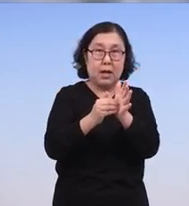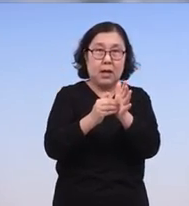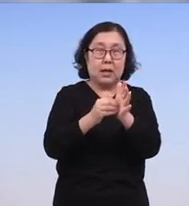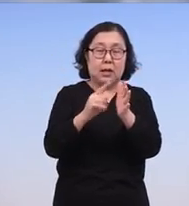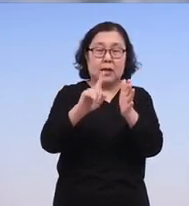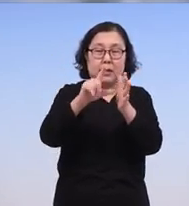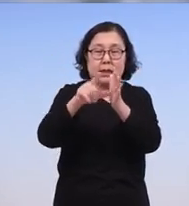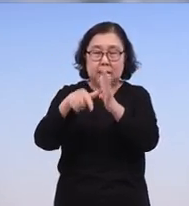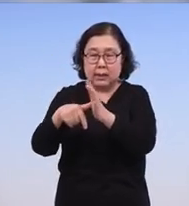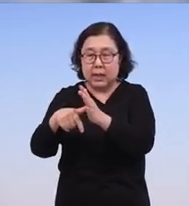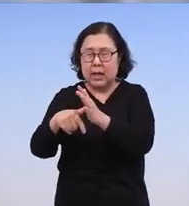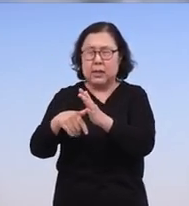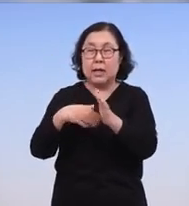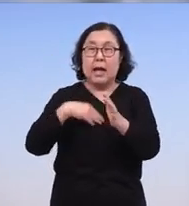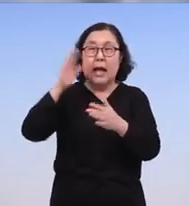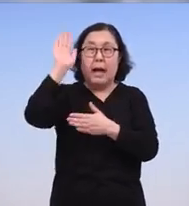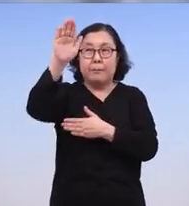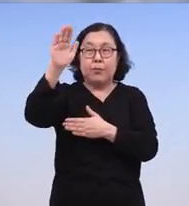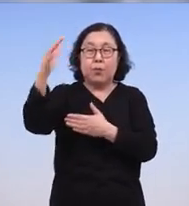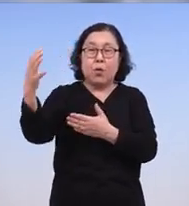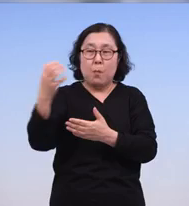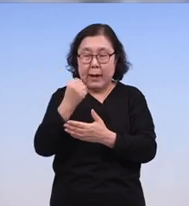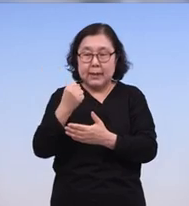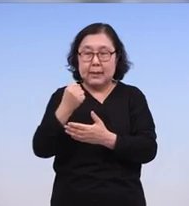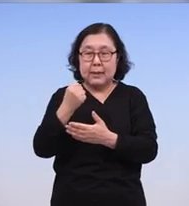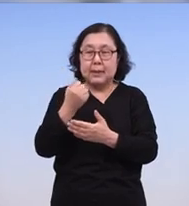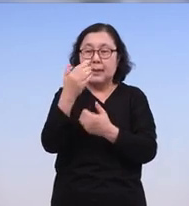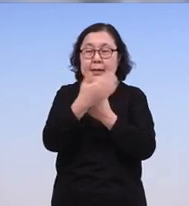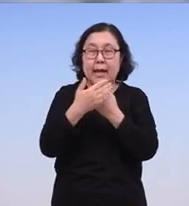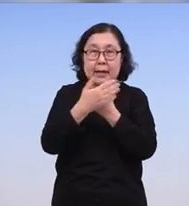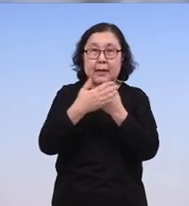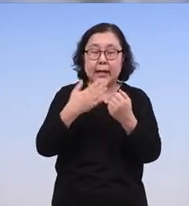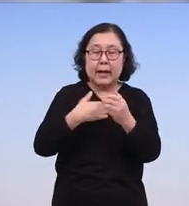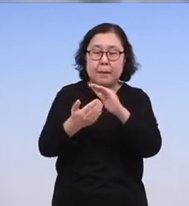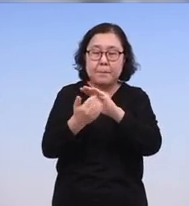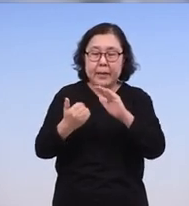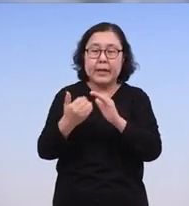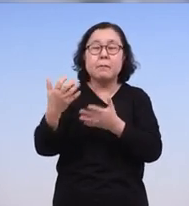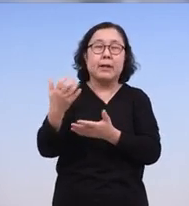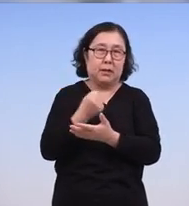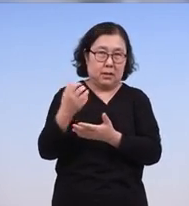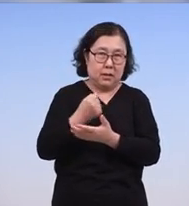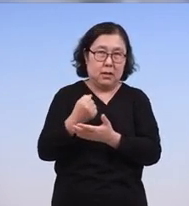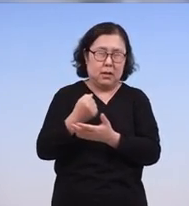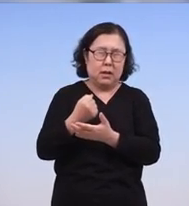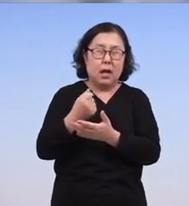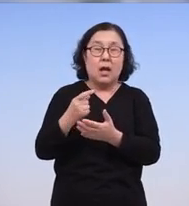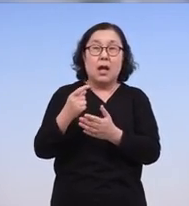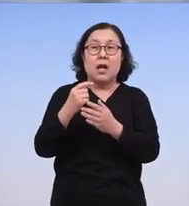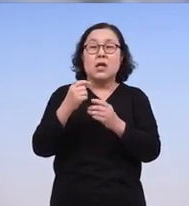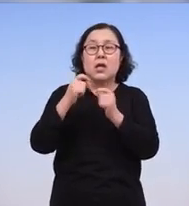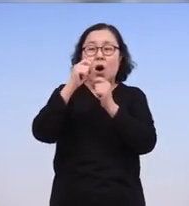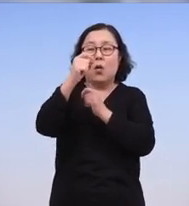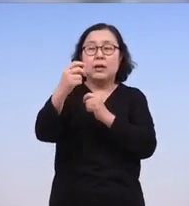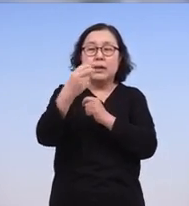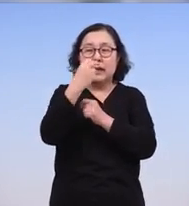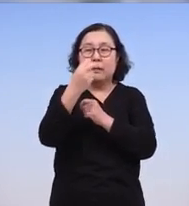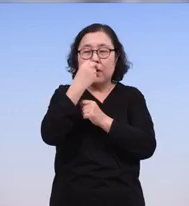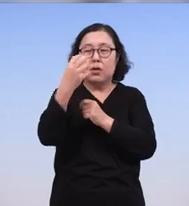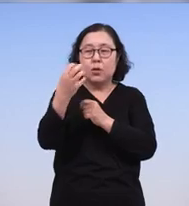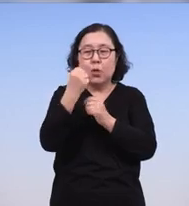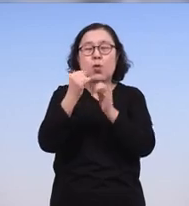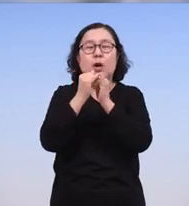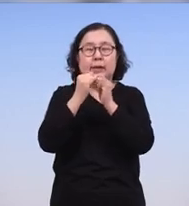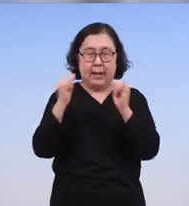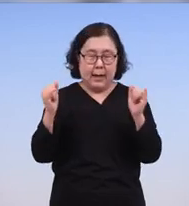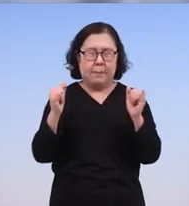누리는 특권을 누리는 게 영원한 생명을 소유한 사람이라는 거예요. 영원한 생명을 소유한 사람답게 하나님,